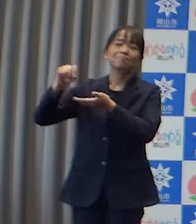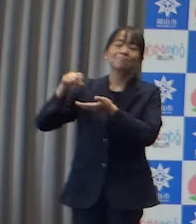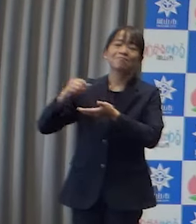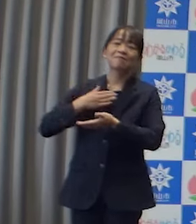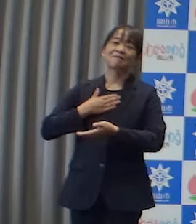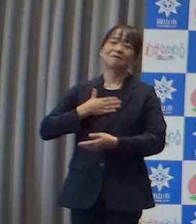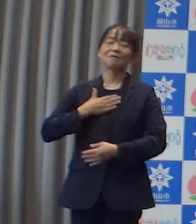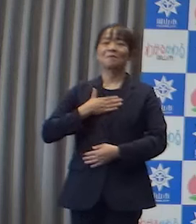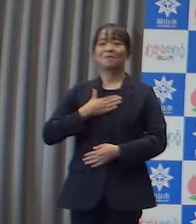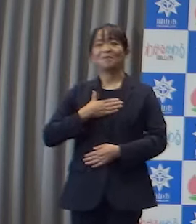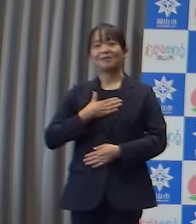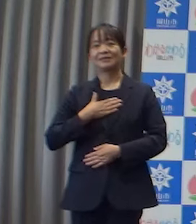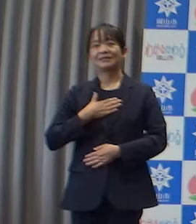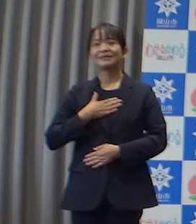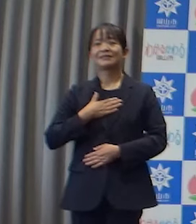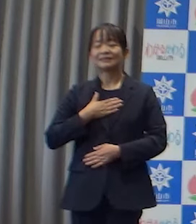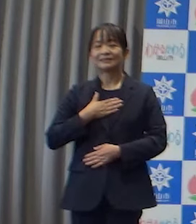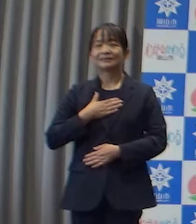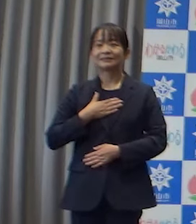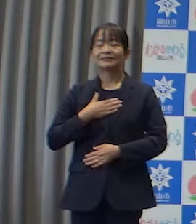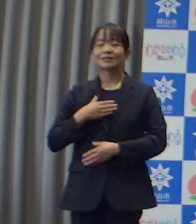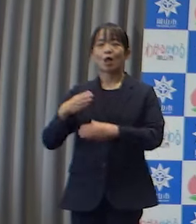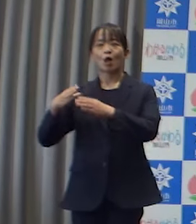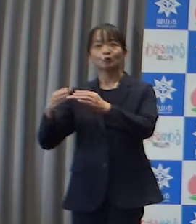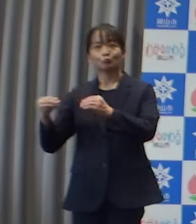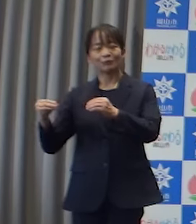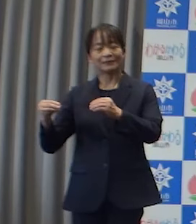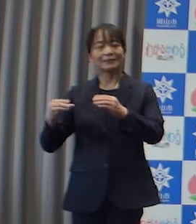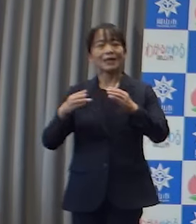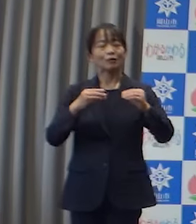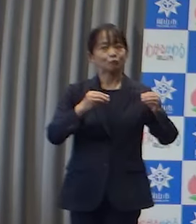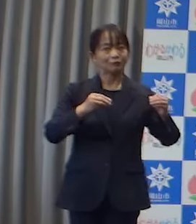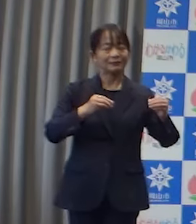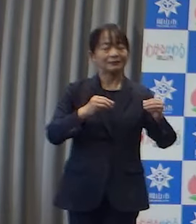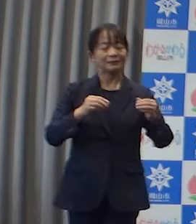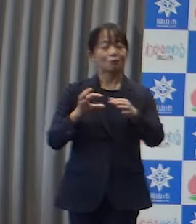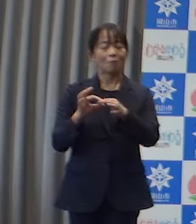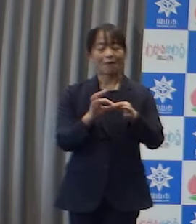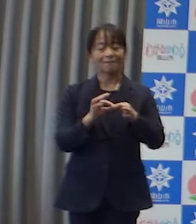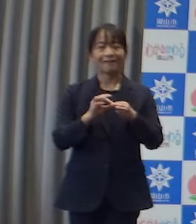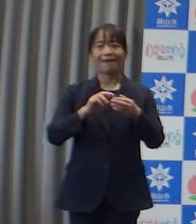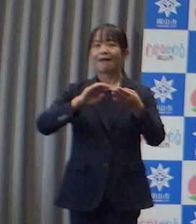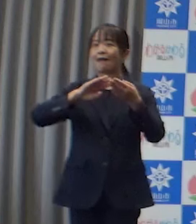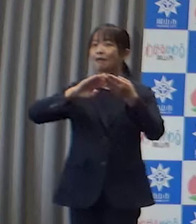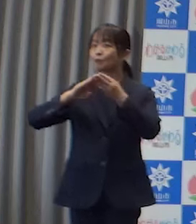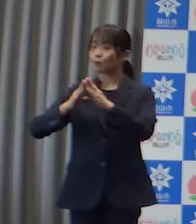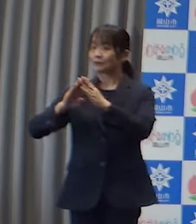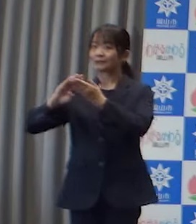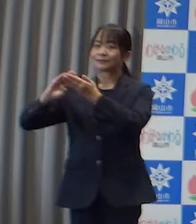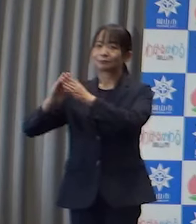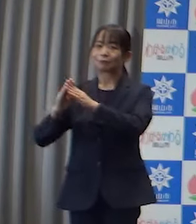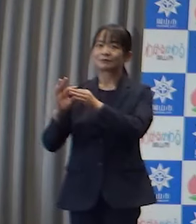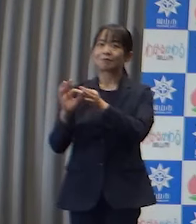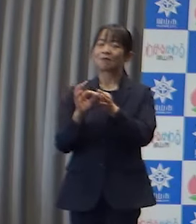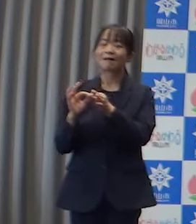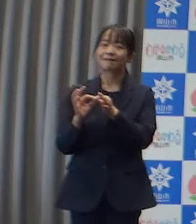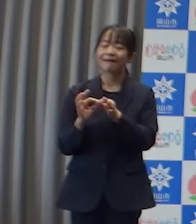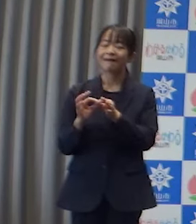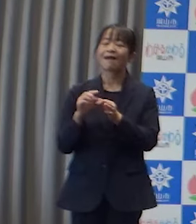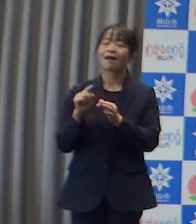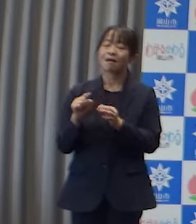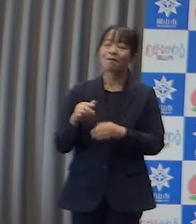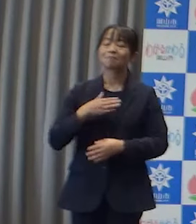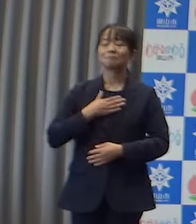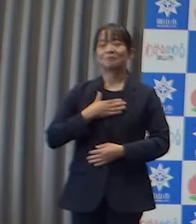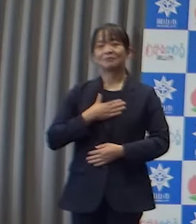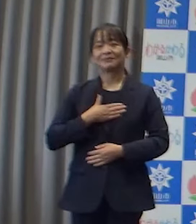では二国間二都市間の話になっていくというわけであります。非常に狭いといえば